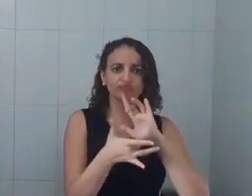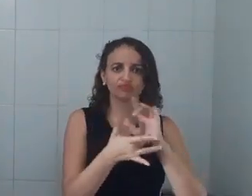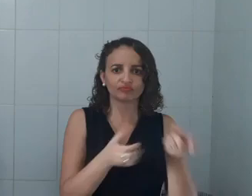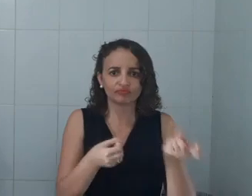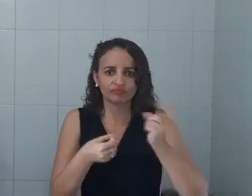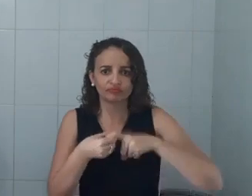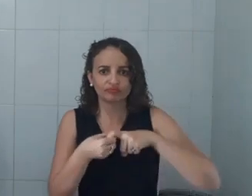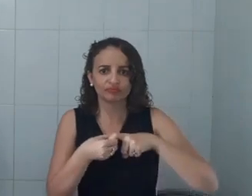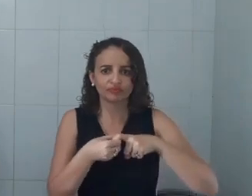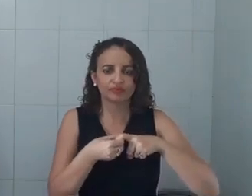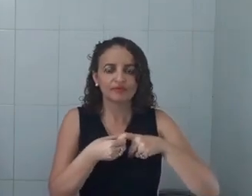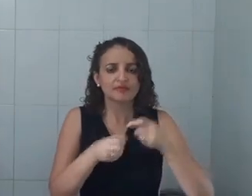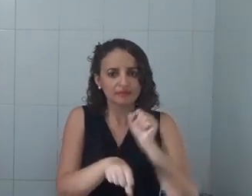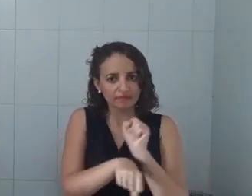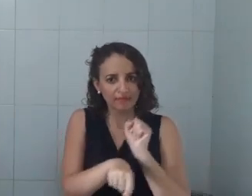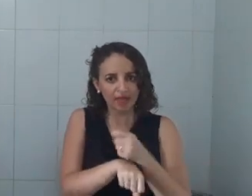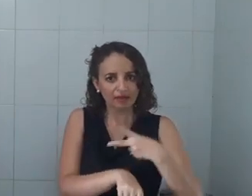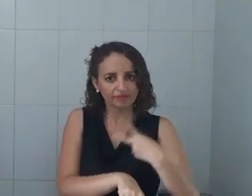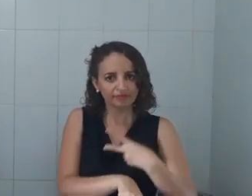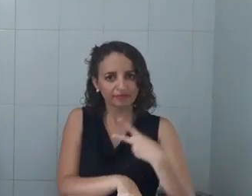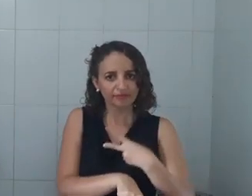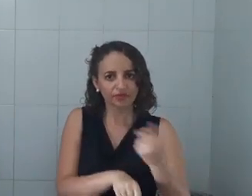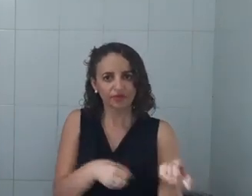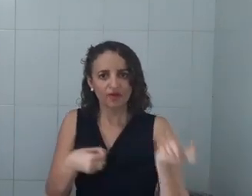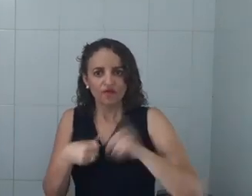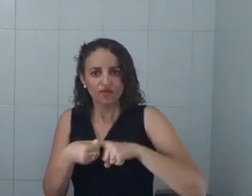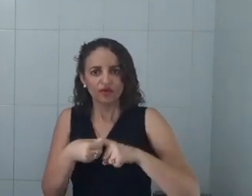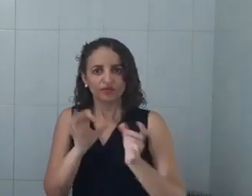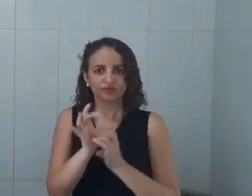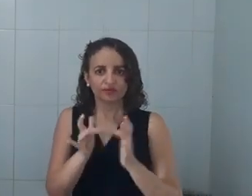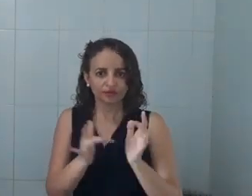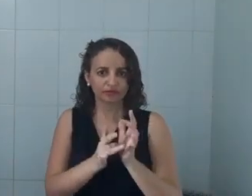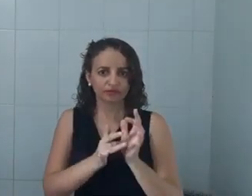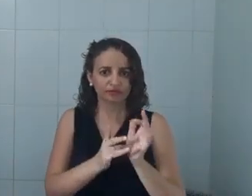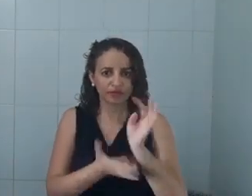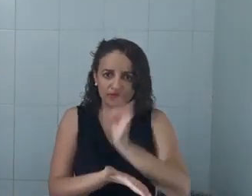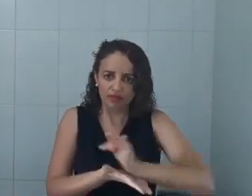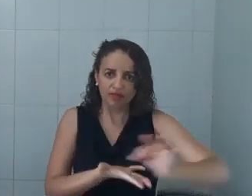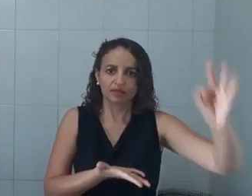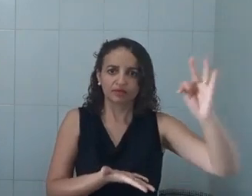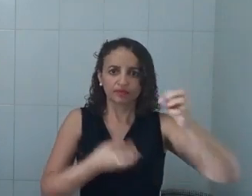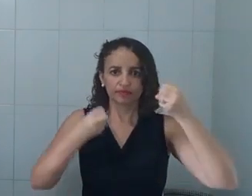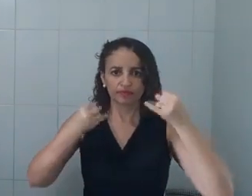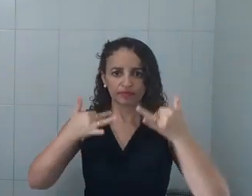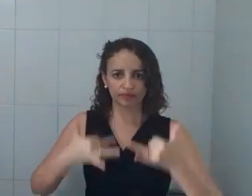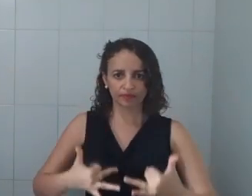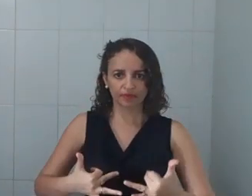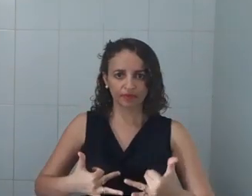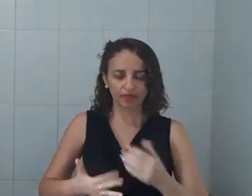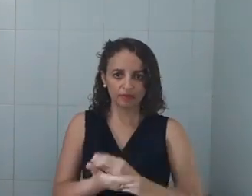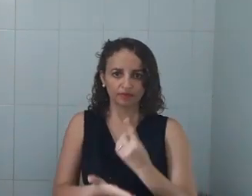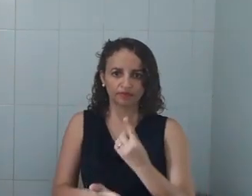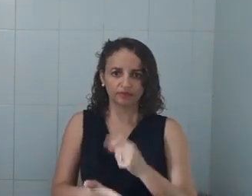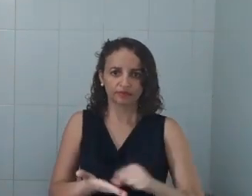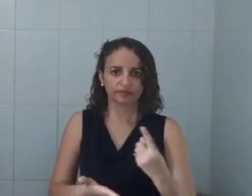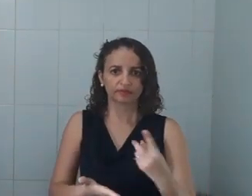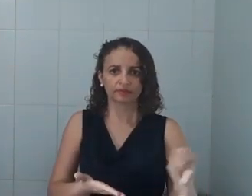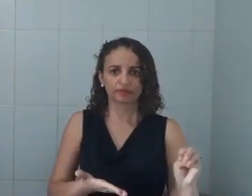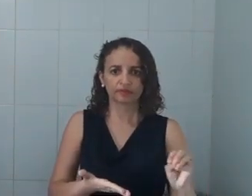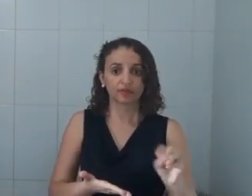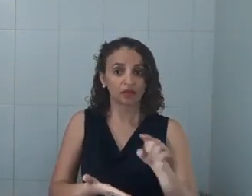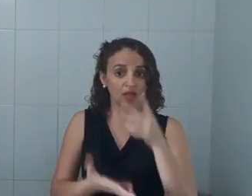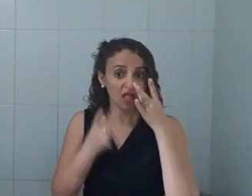que esperava a segunda vinda de Cristo. E olha que diz 1 Tessalonicenses capítulo 1, versículo 10: e para aguardardes